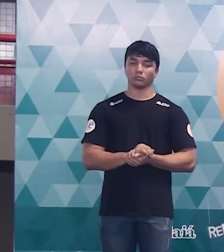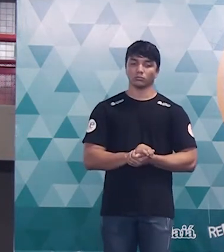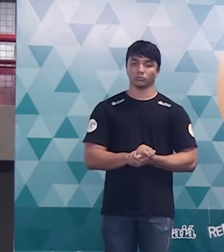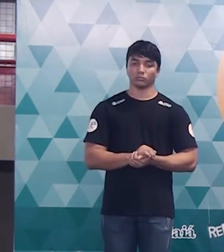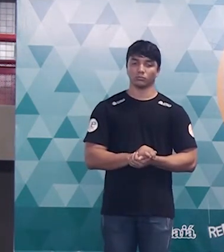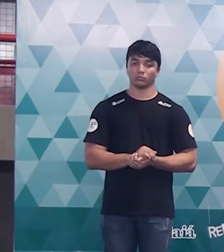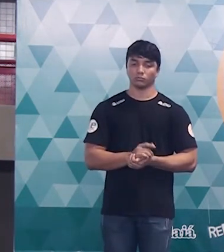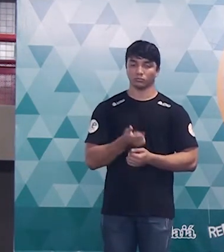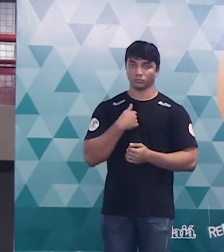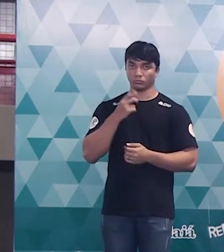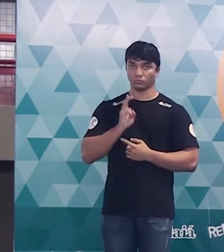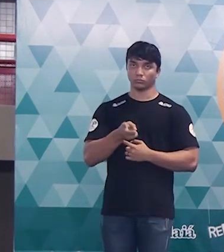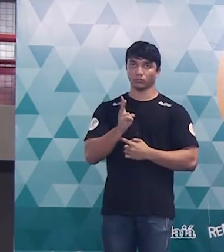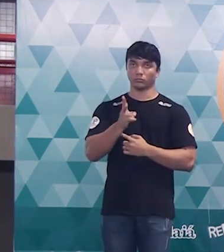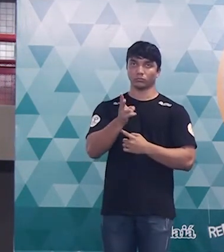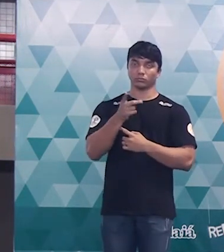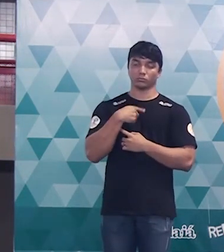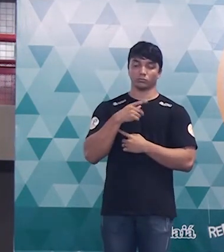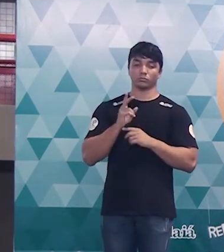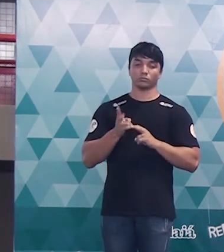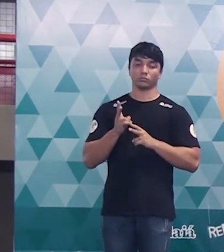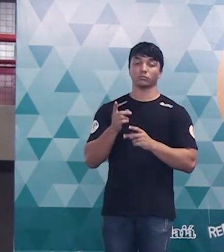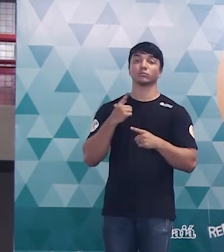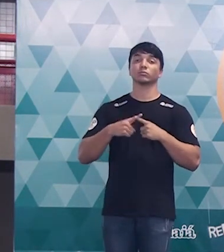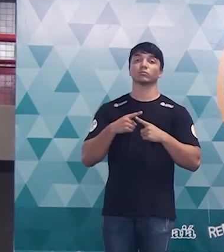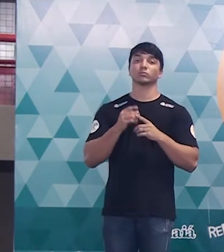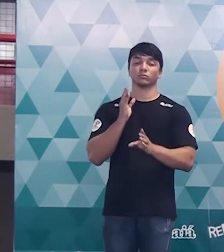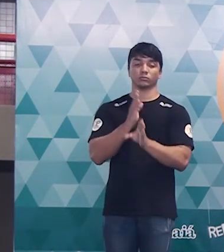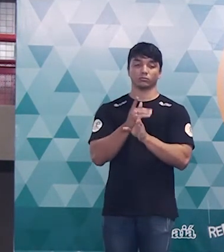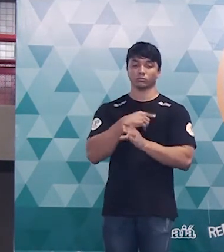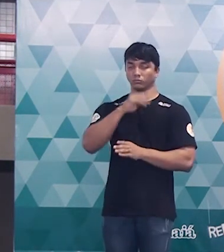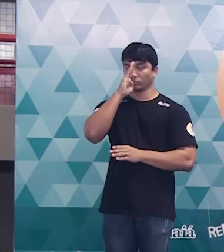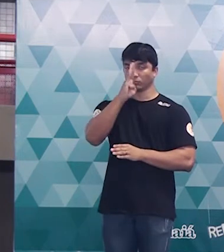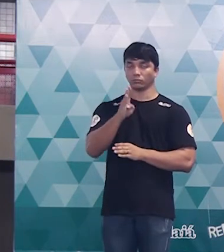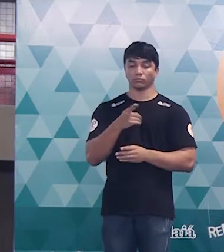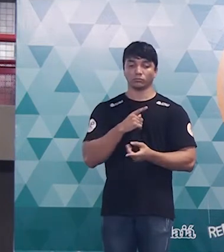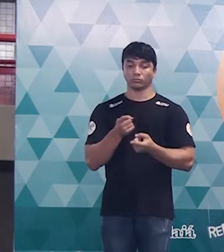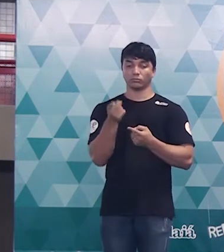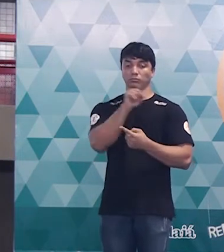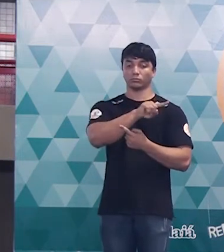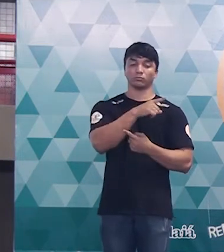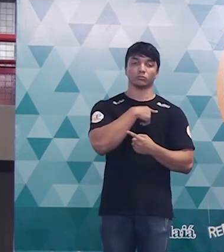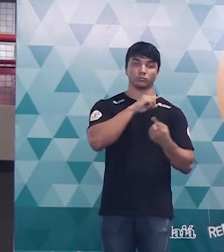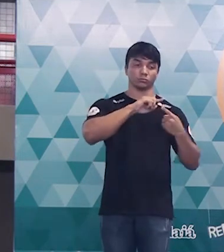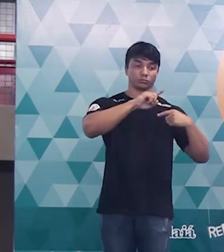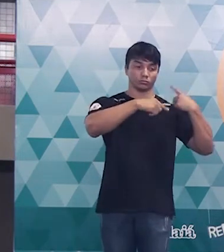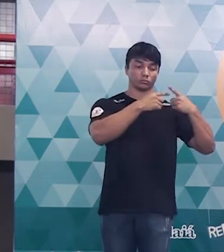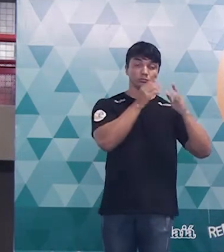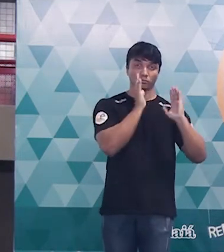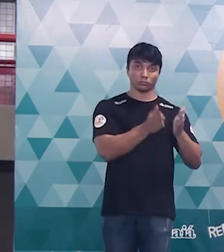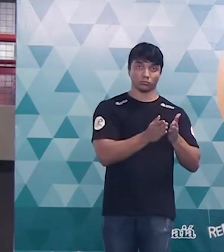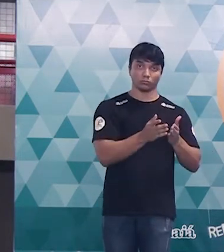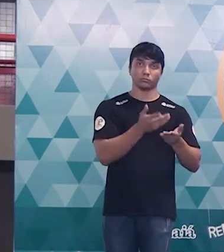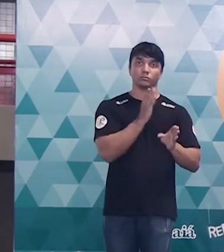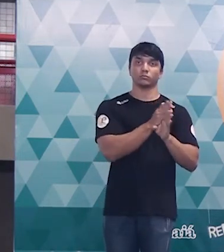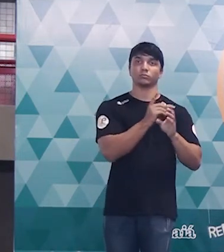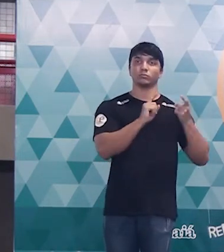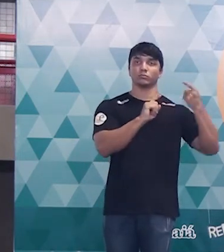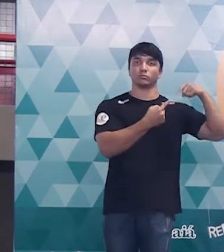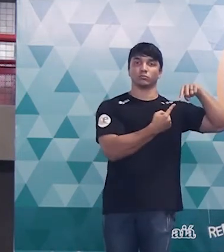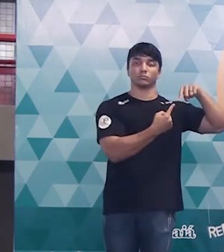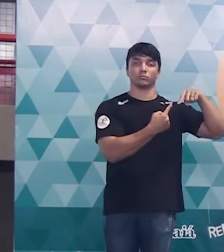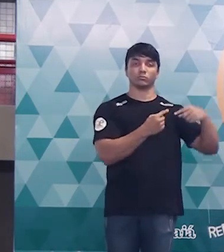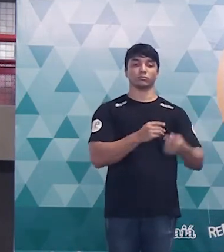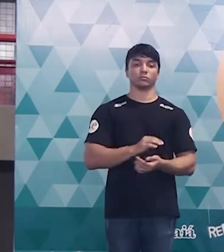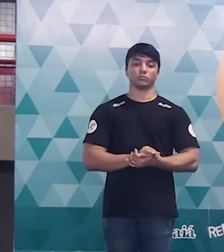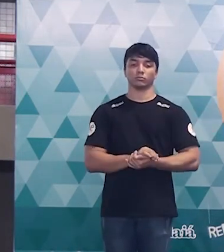A primeira grandeza você mantém, porque era o quê? Diretamente. E a segunda você inverteu, porque era o quê?